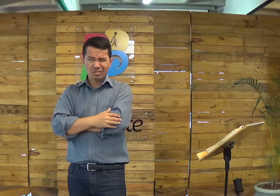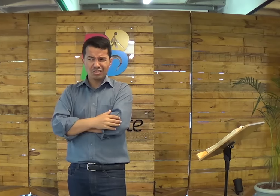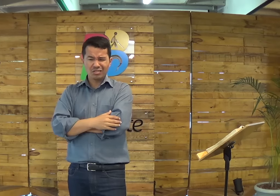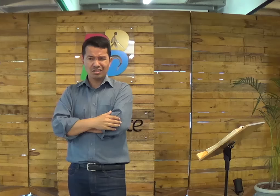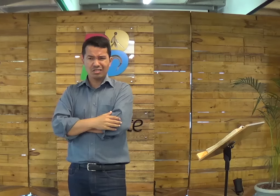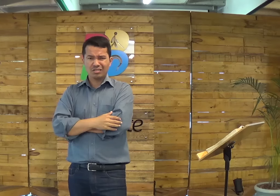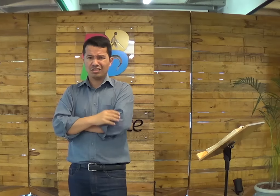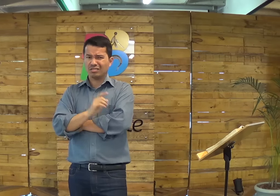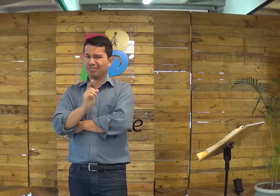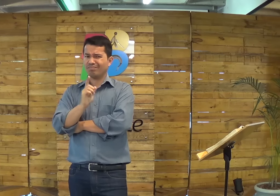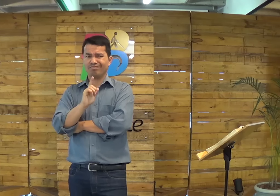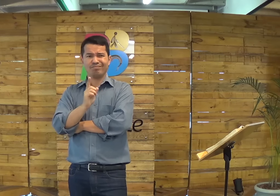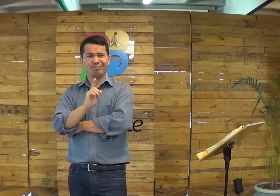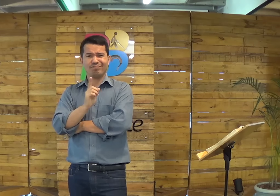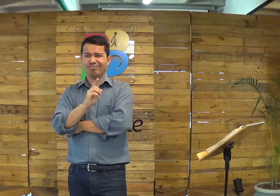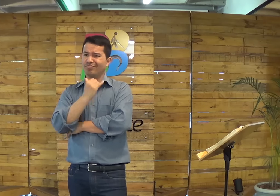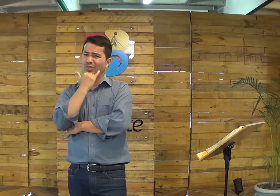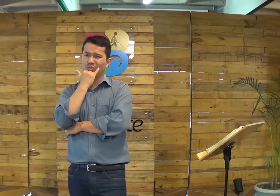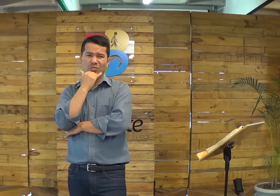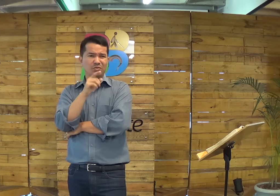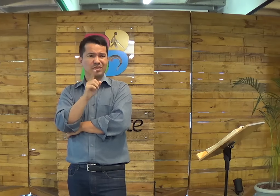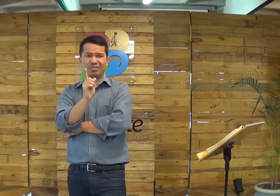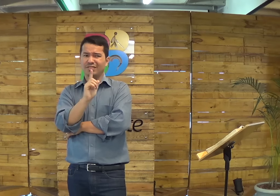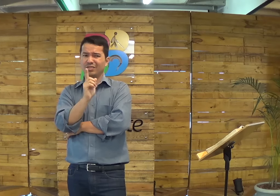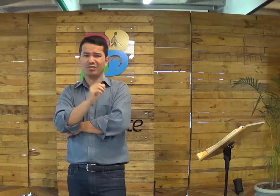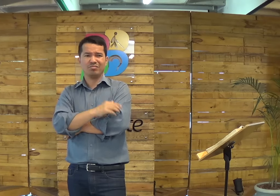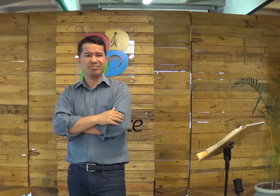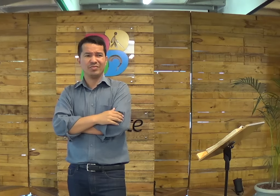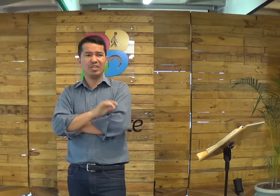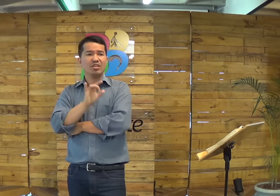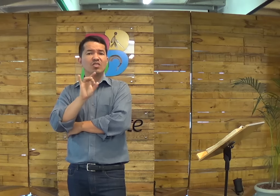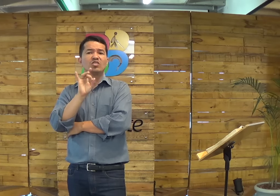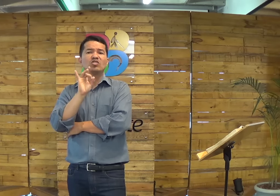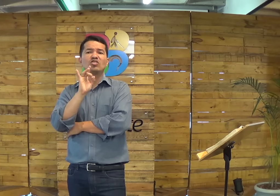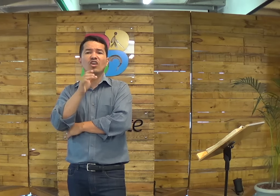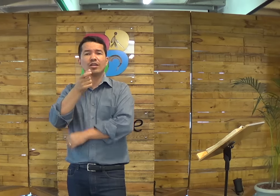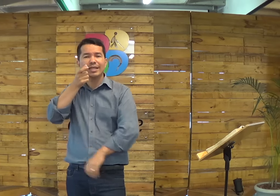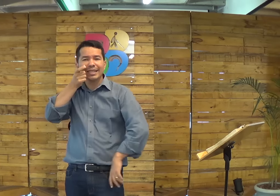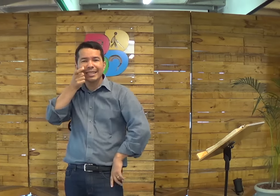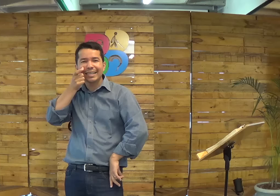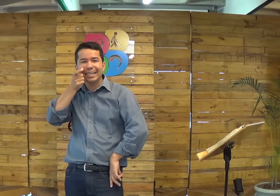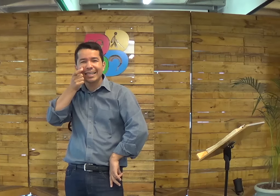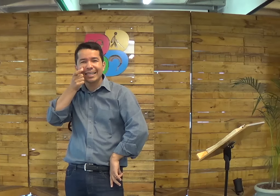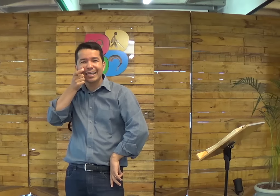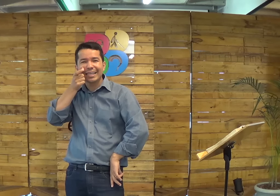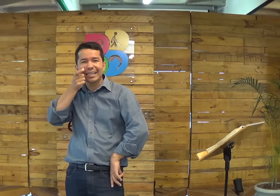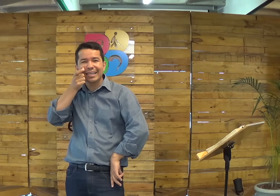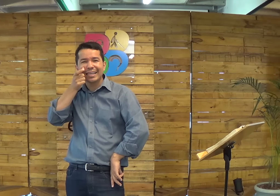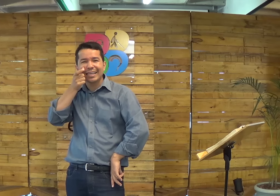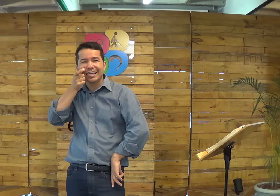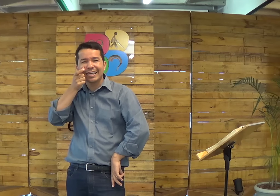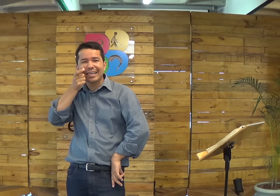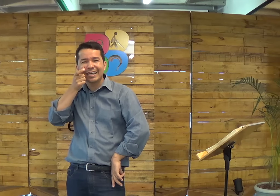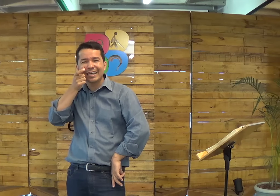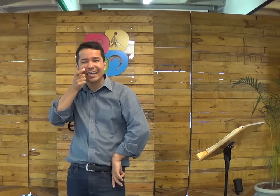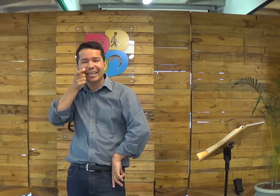Deus mesmo acho que não me desculpe você só vem aqui só para